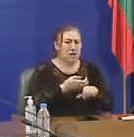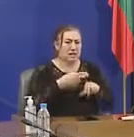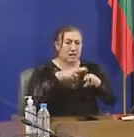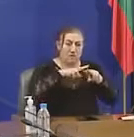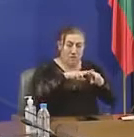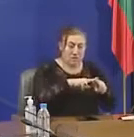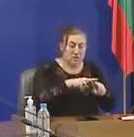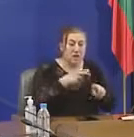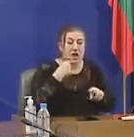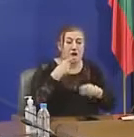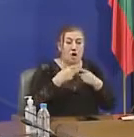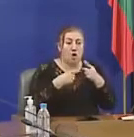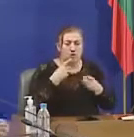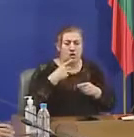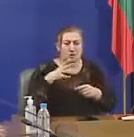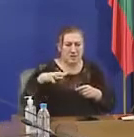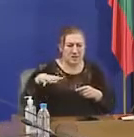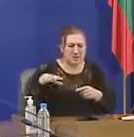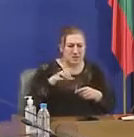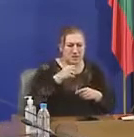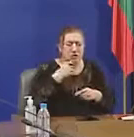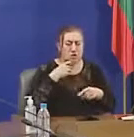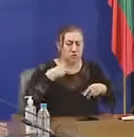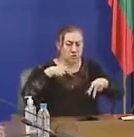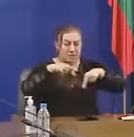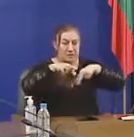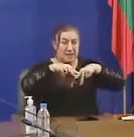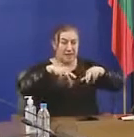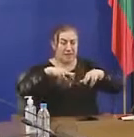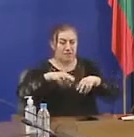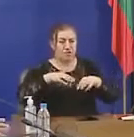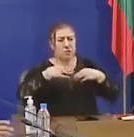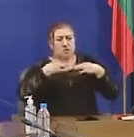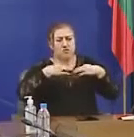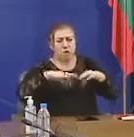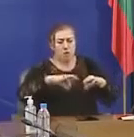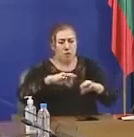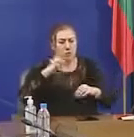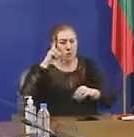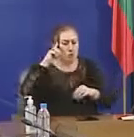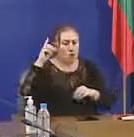всички, които се движиме свободно всеки ден в